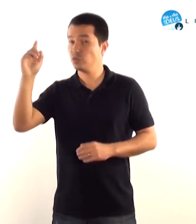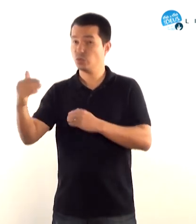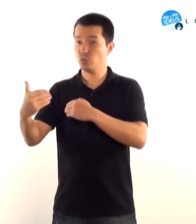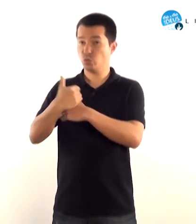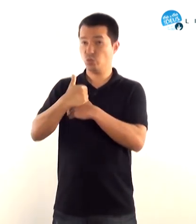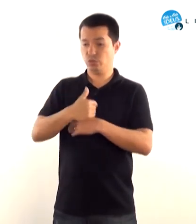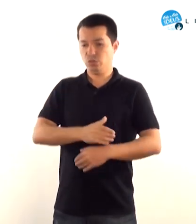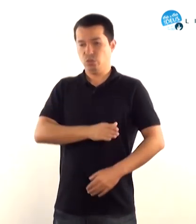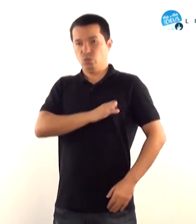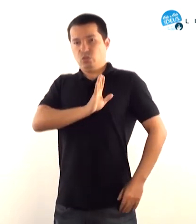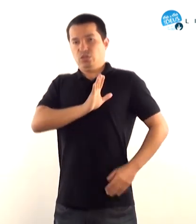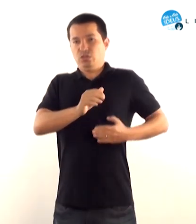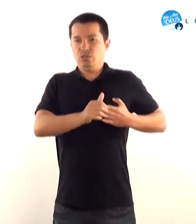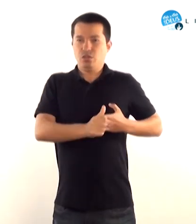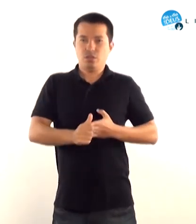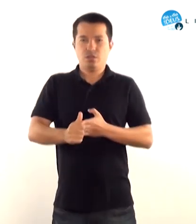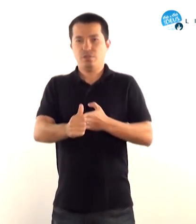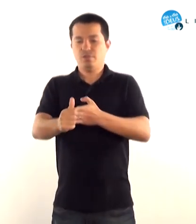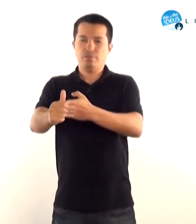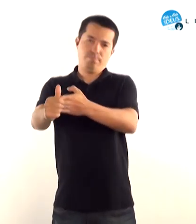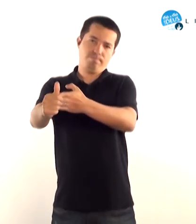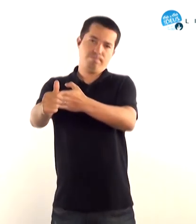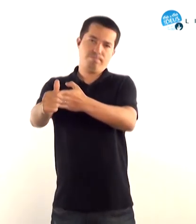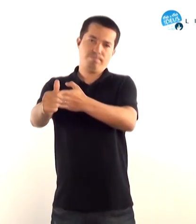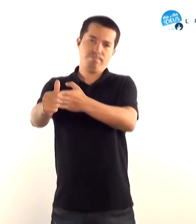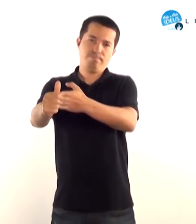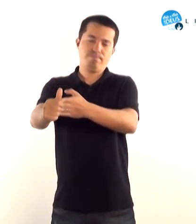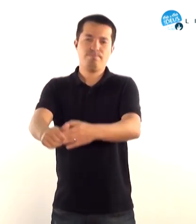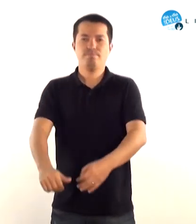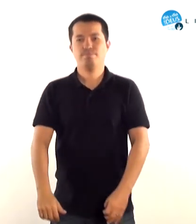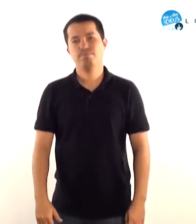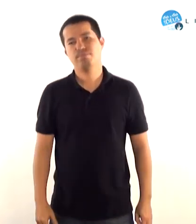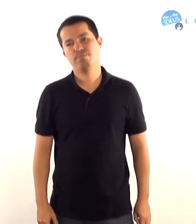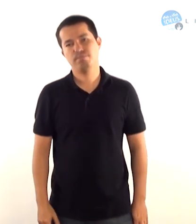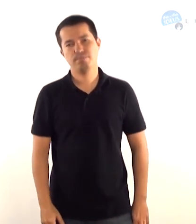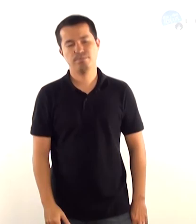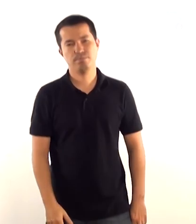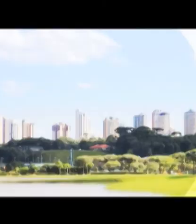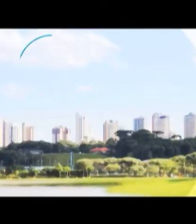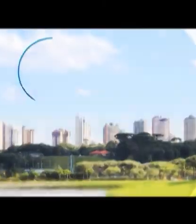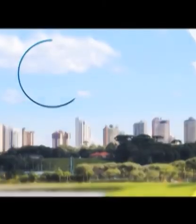viva de Deus, eterna, que vai guardar o teu coração. Começa hoje.